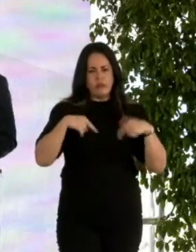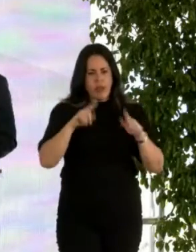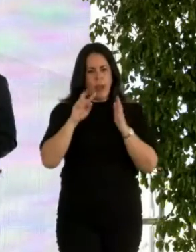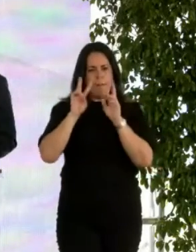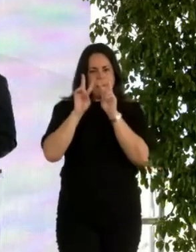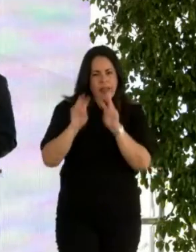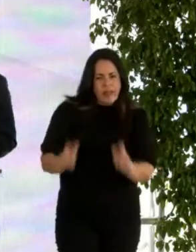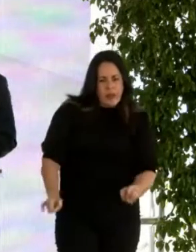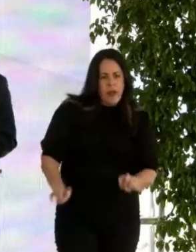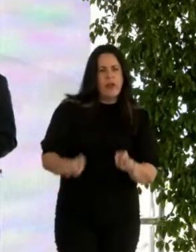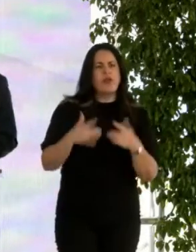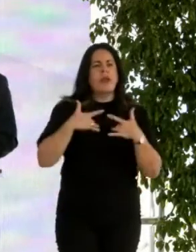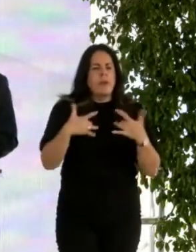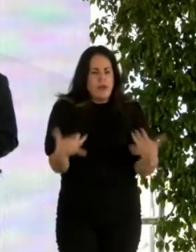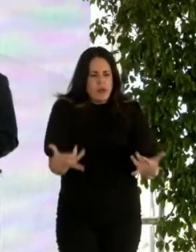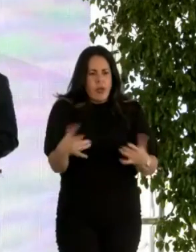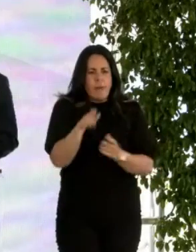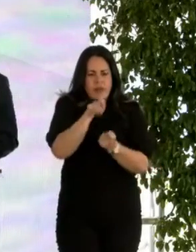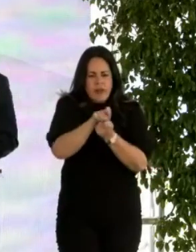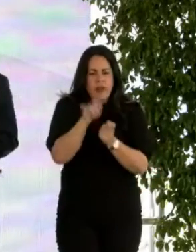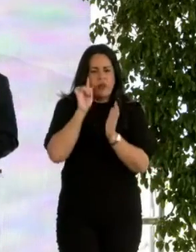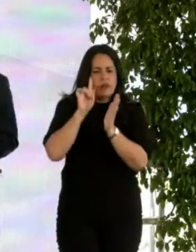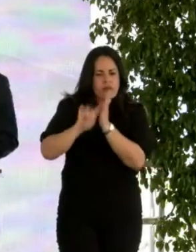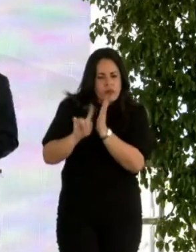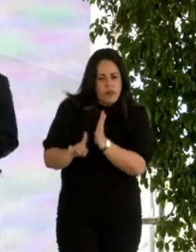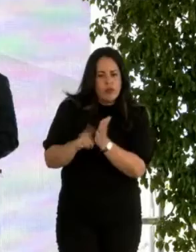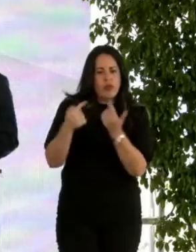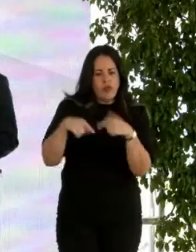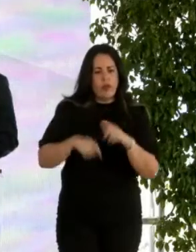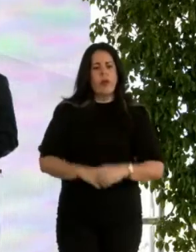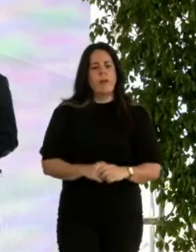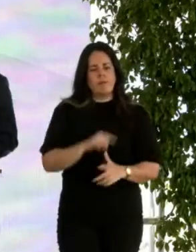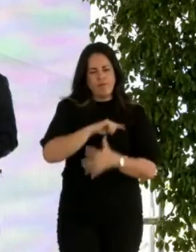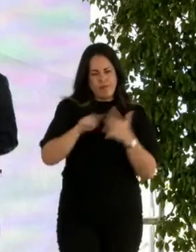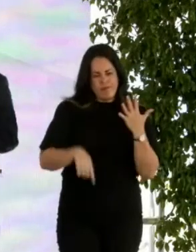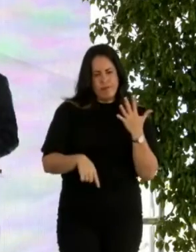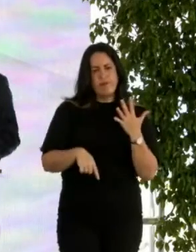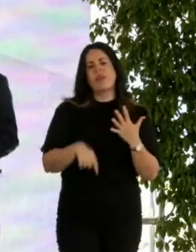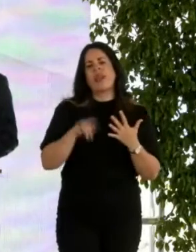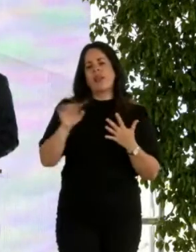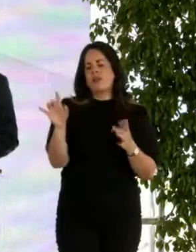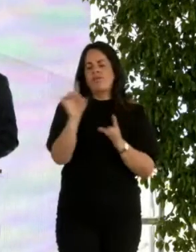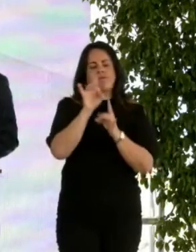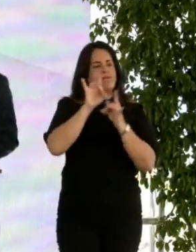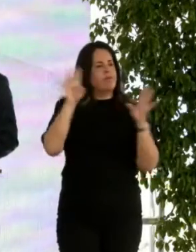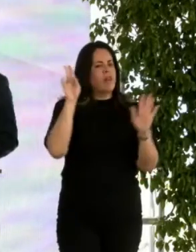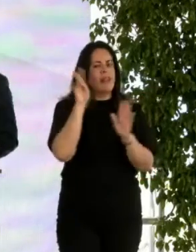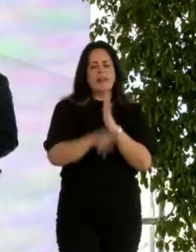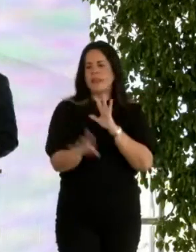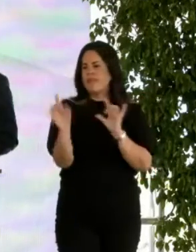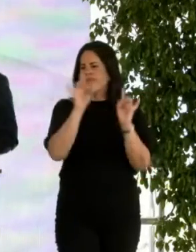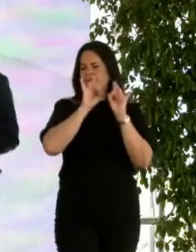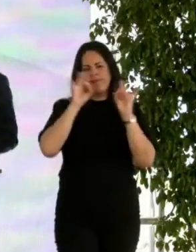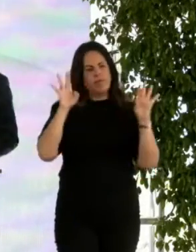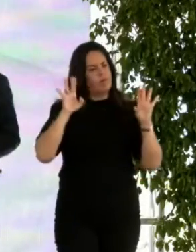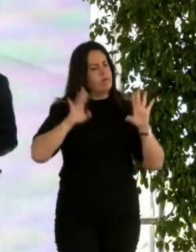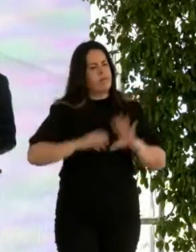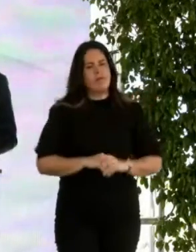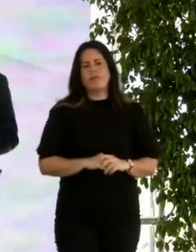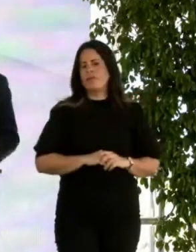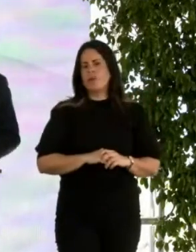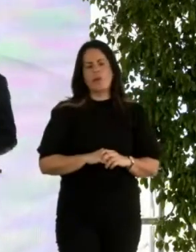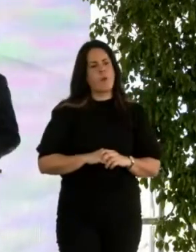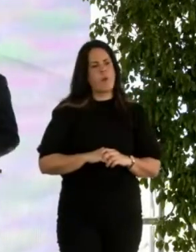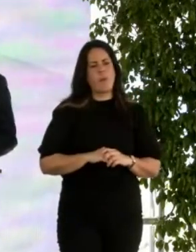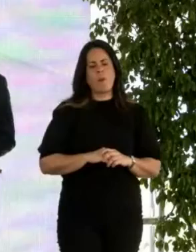todos los pormenores del caso. Es un asesinato atroz. O sea, es una barbaridad por lo que